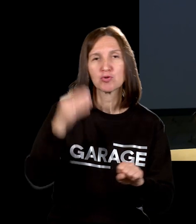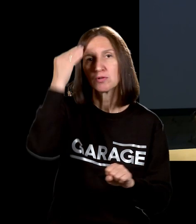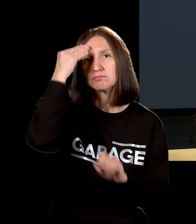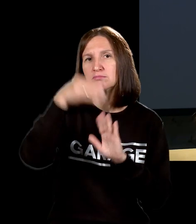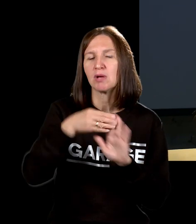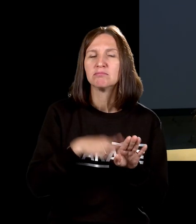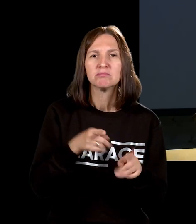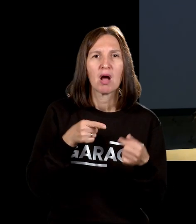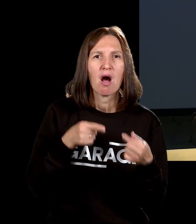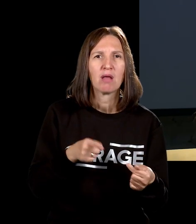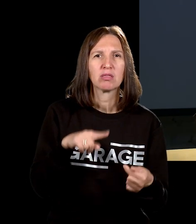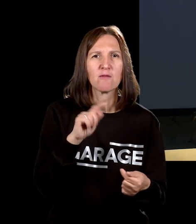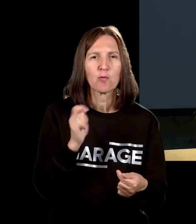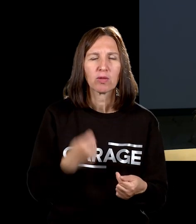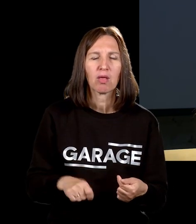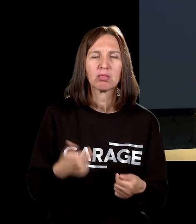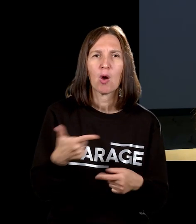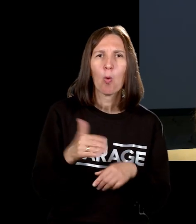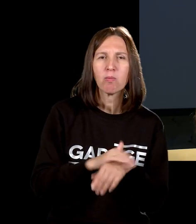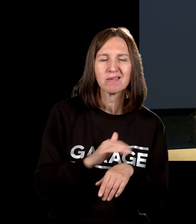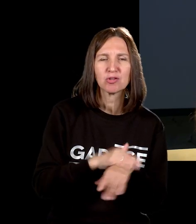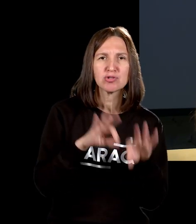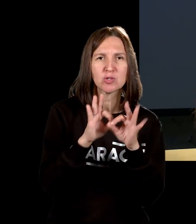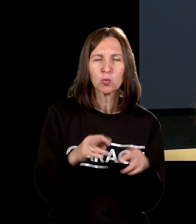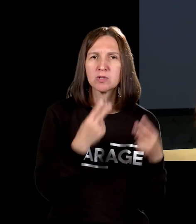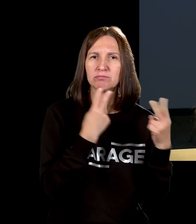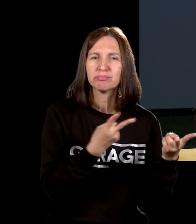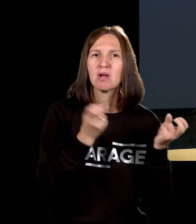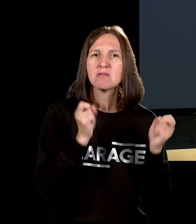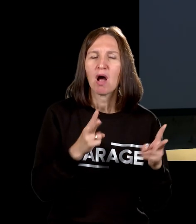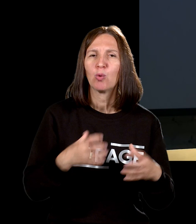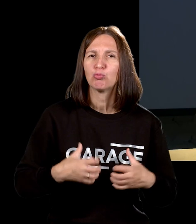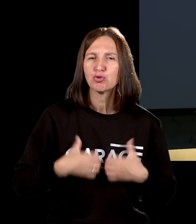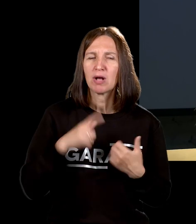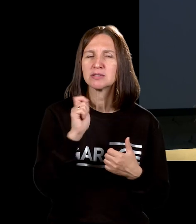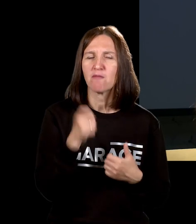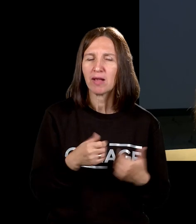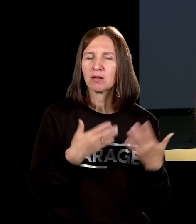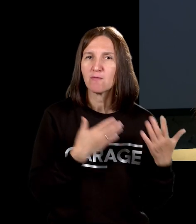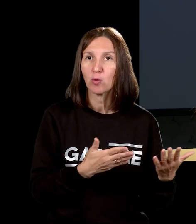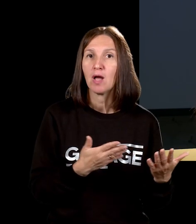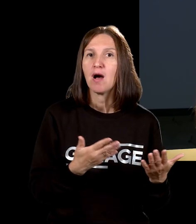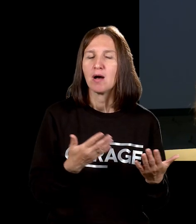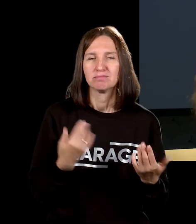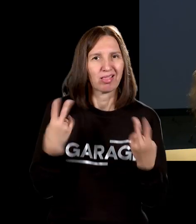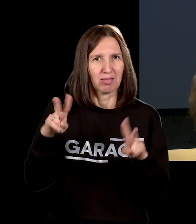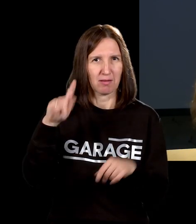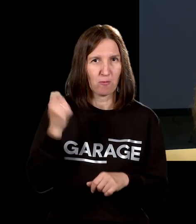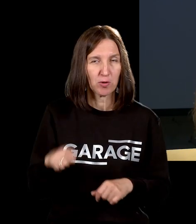такое антивоенное гуманистическое искусство, про то, как ужасна война, действительно ужасы войны. Дальше вопрос, который